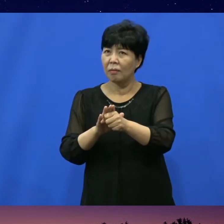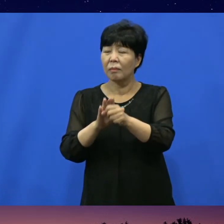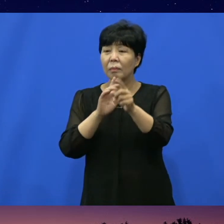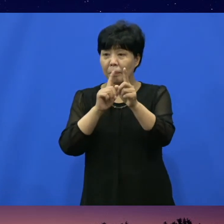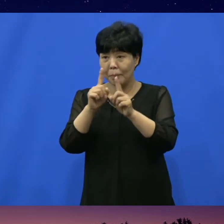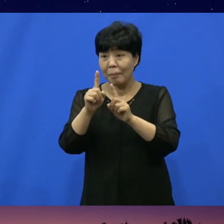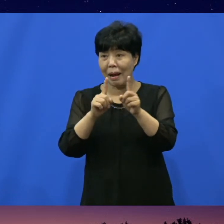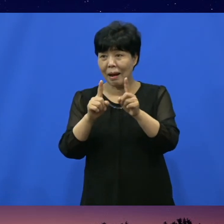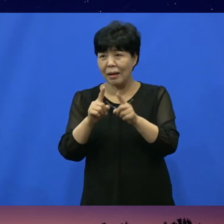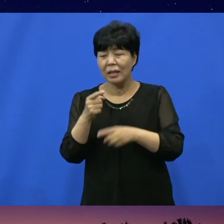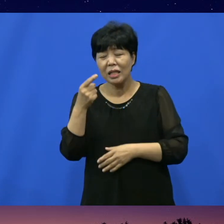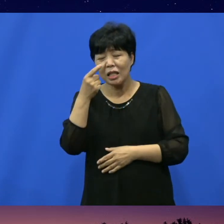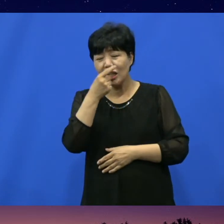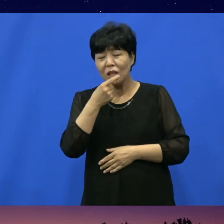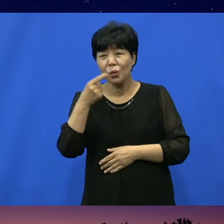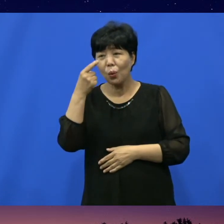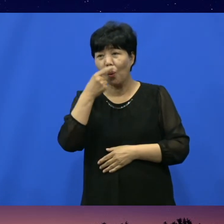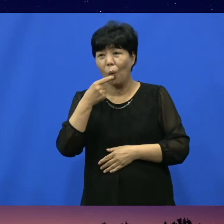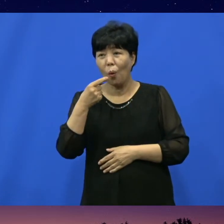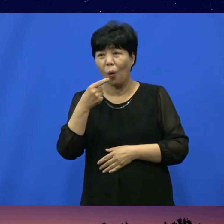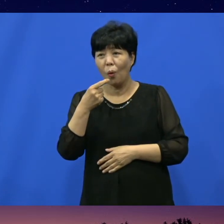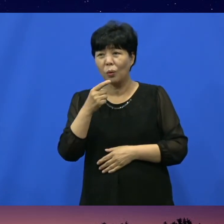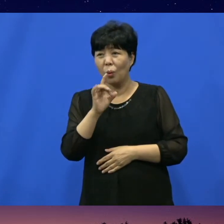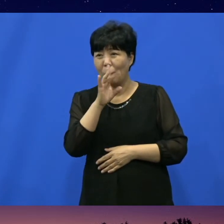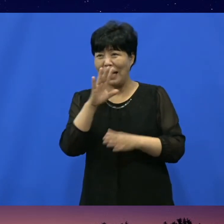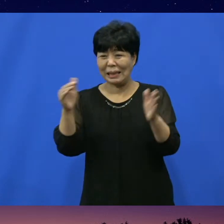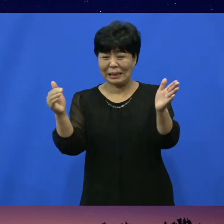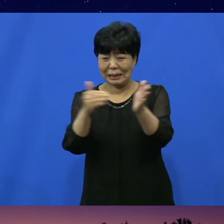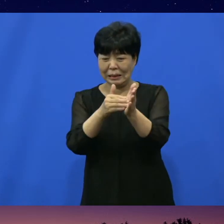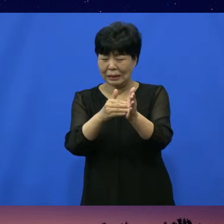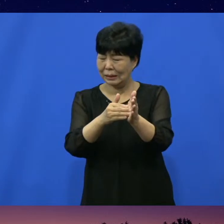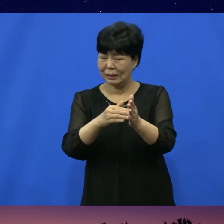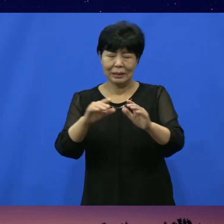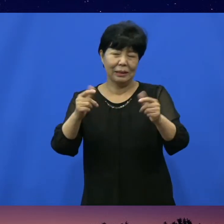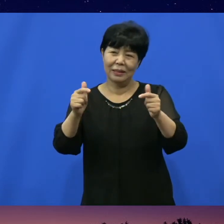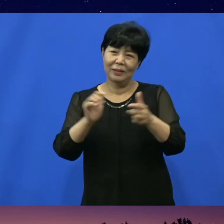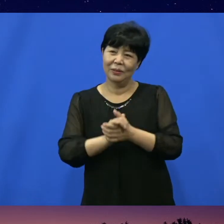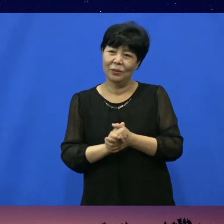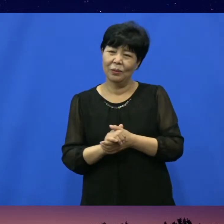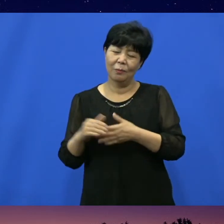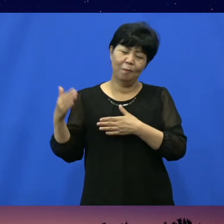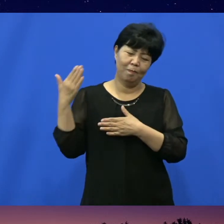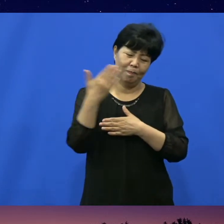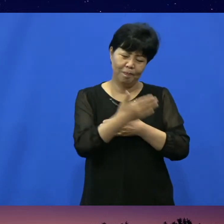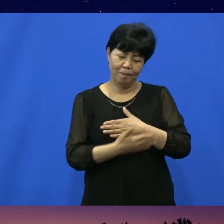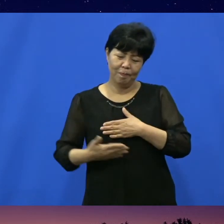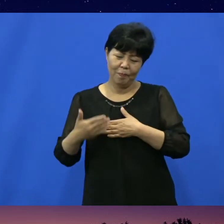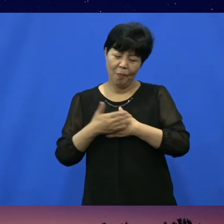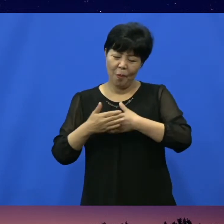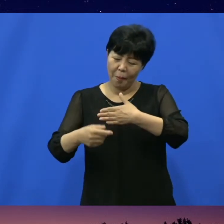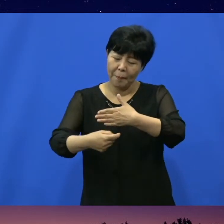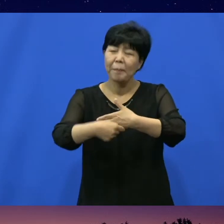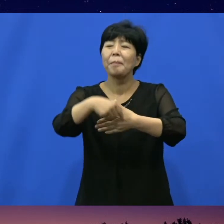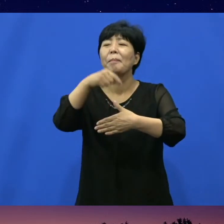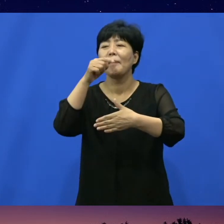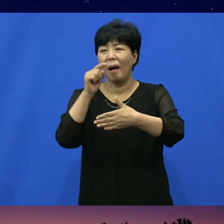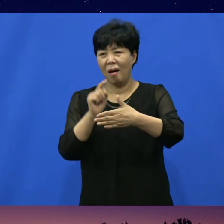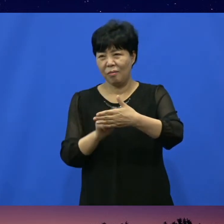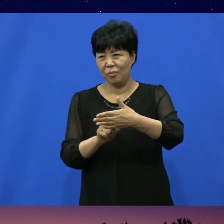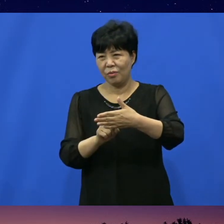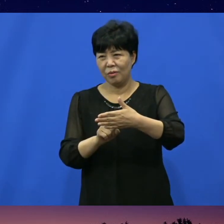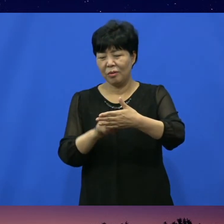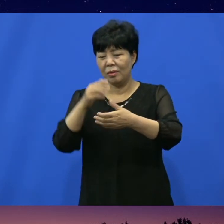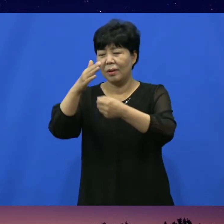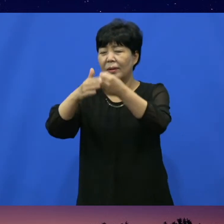되고, 교리적 이해가 아니라 온 몸과 마음으로 전인격적으로 전존재론적으로